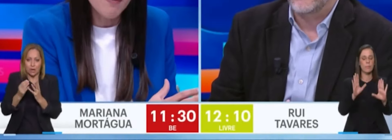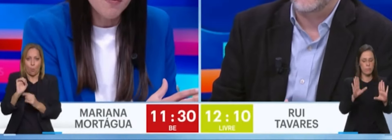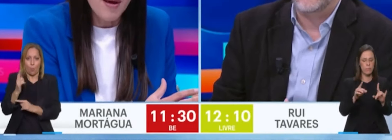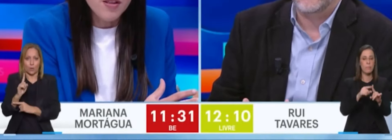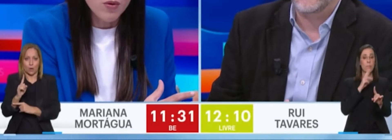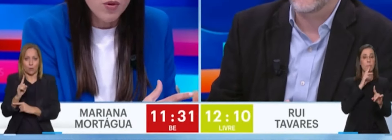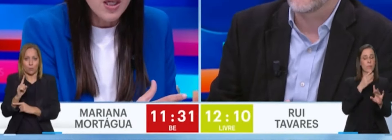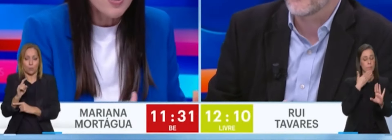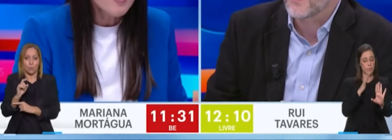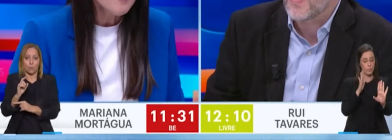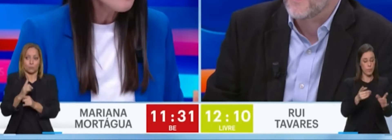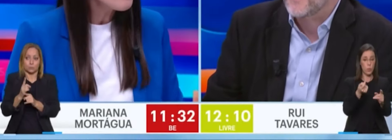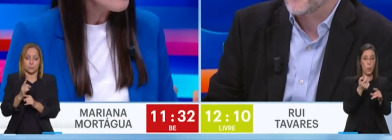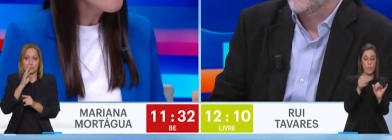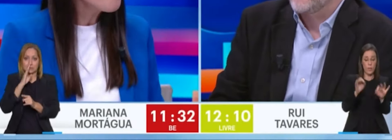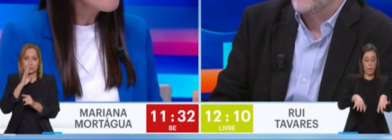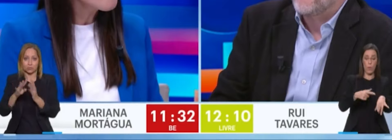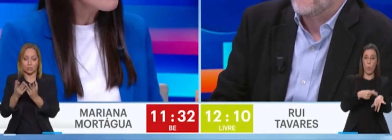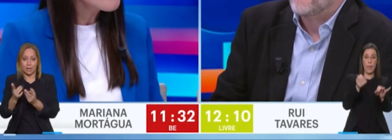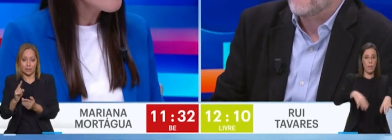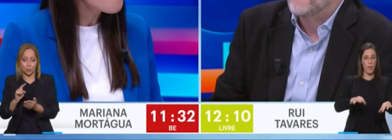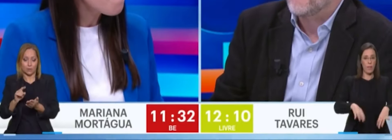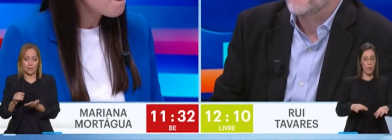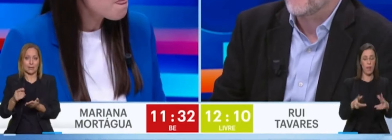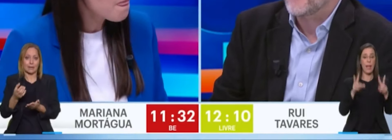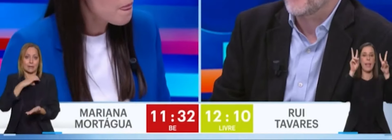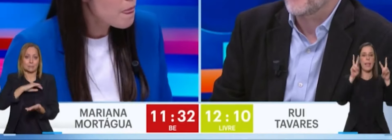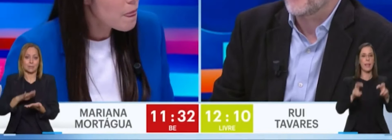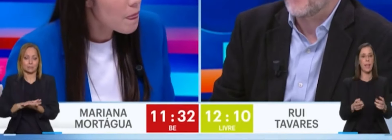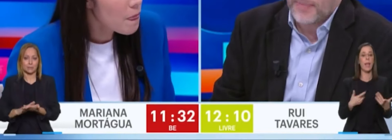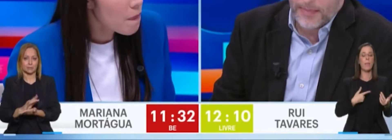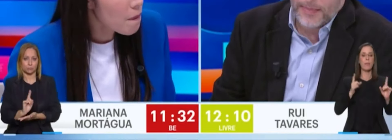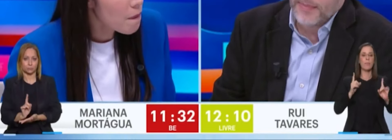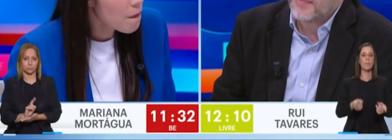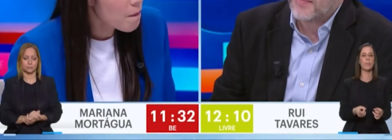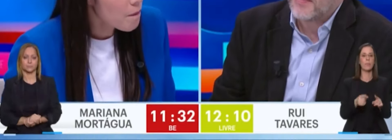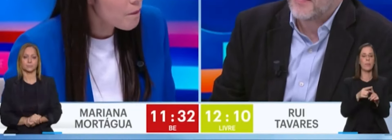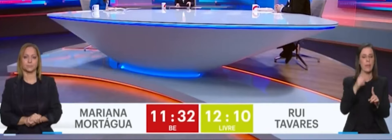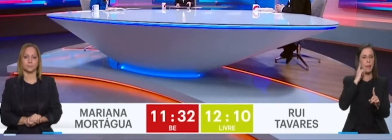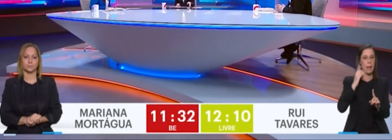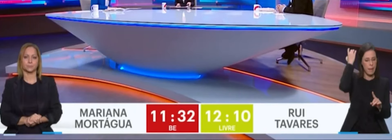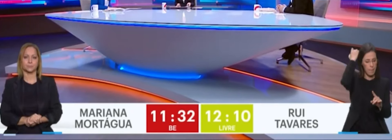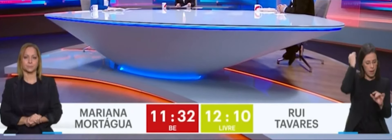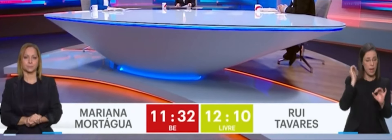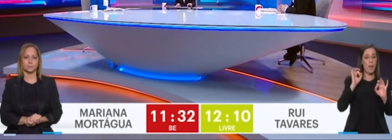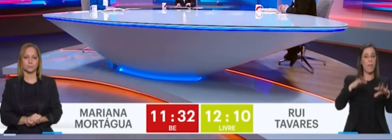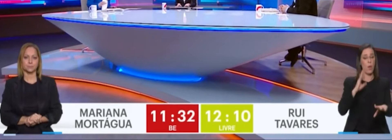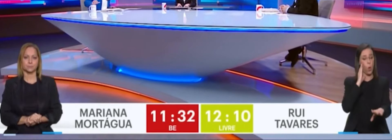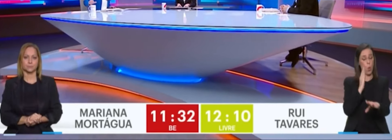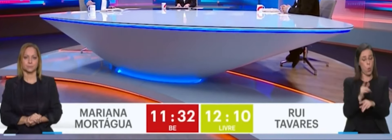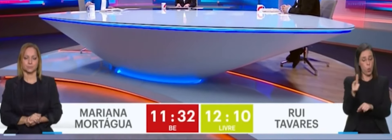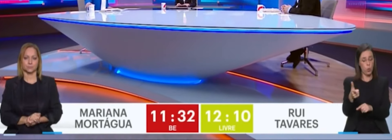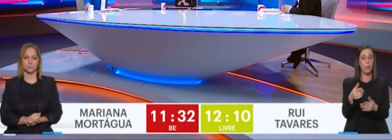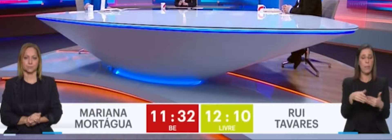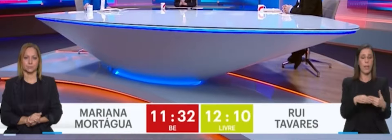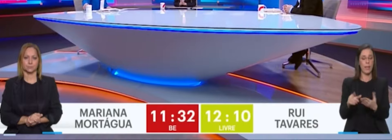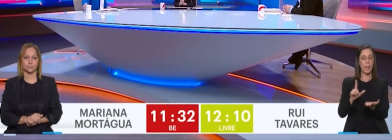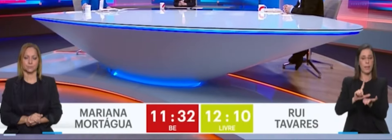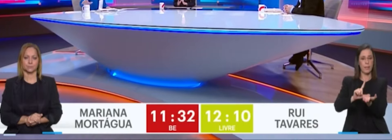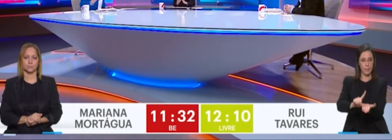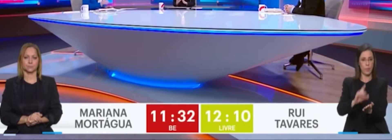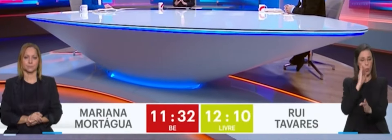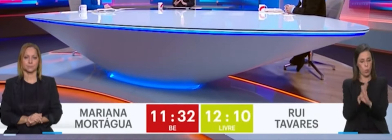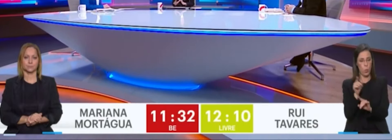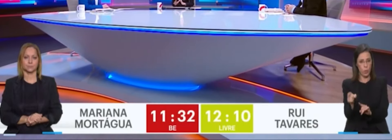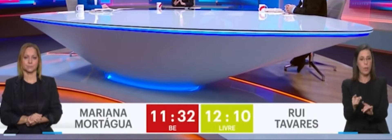não é rendimento básico estamos na reta final mesmo eh este tema Eu agora vou ter que começar com Mariana para depois fecharmos o debate eh com com o Rita